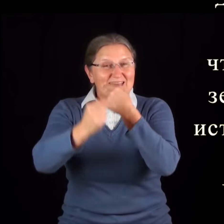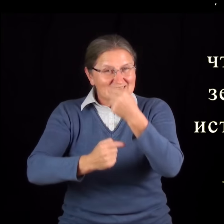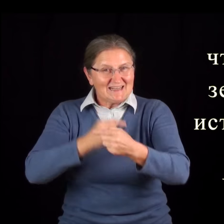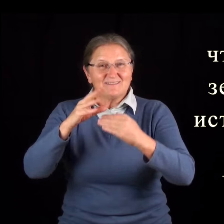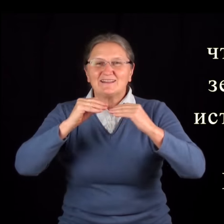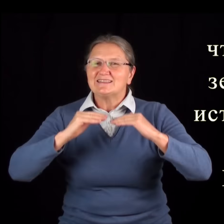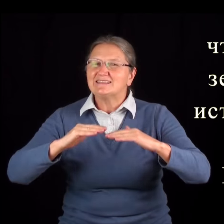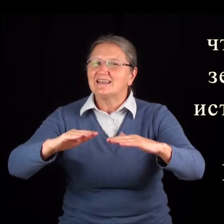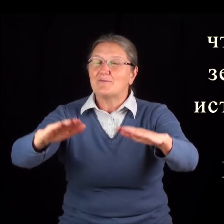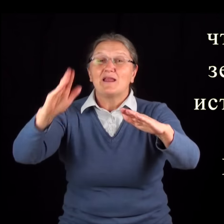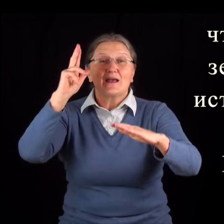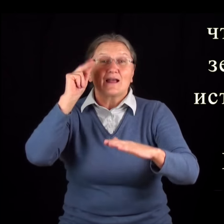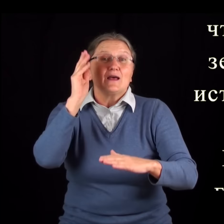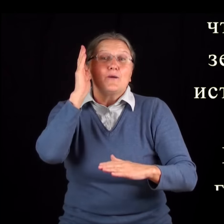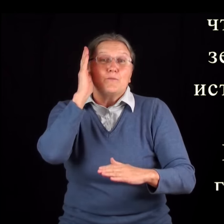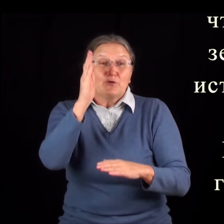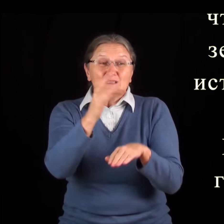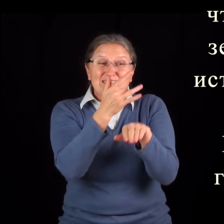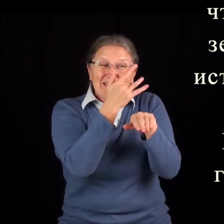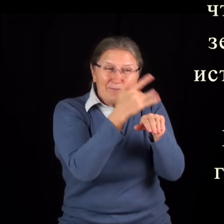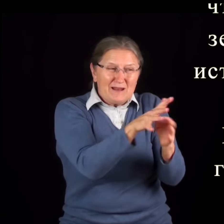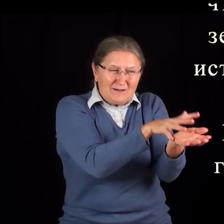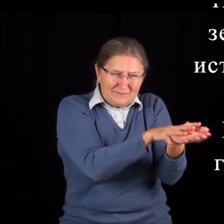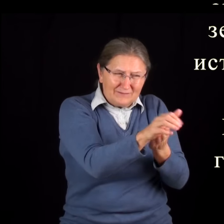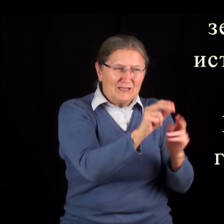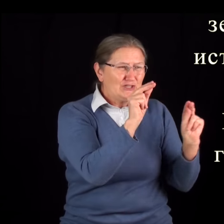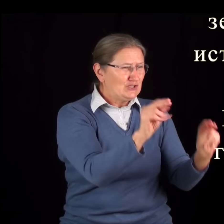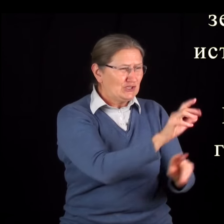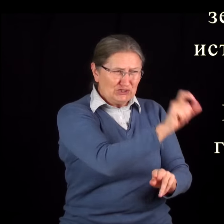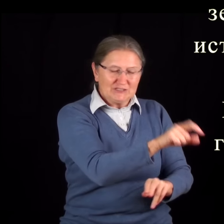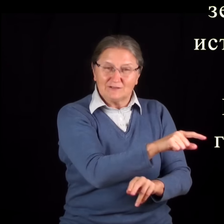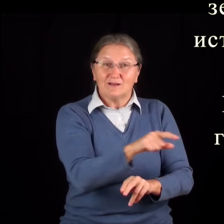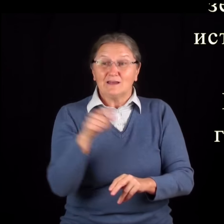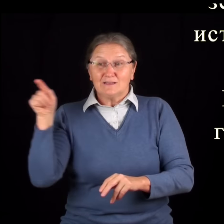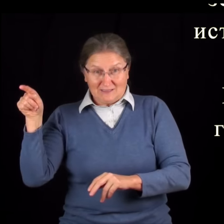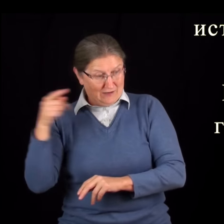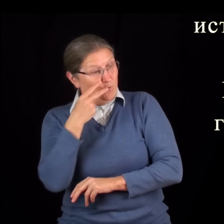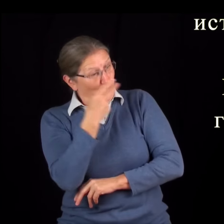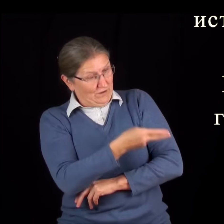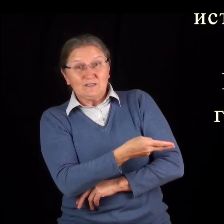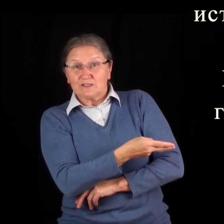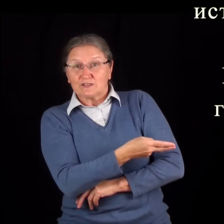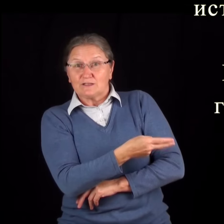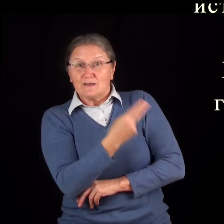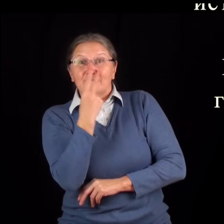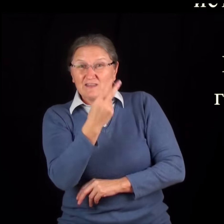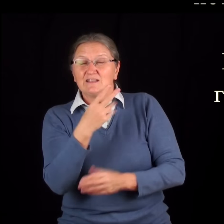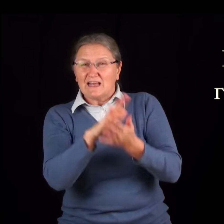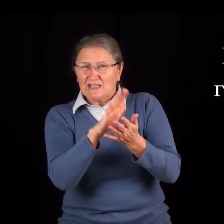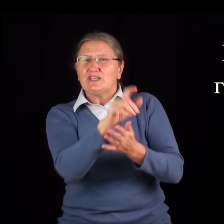наследовал землю. И когда будут истребляемо нечестивые, ты увидишь. Видел я